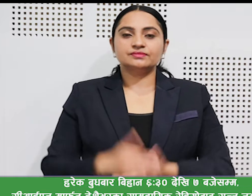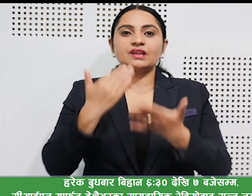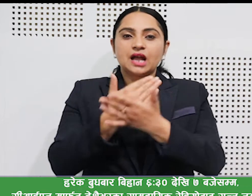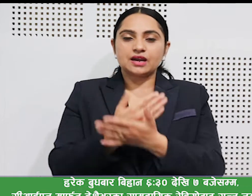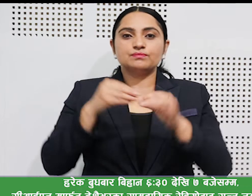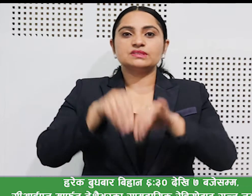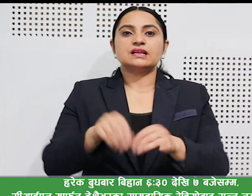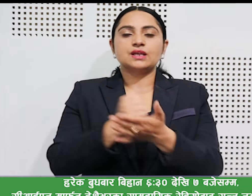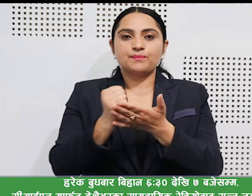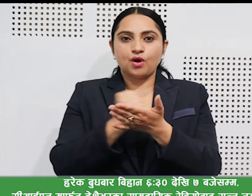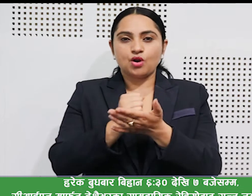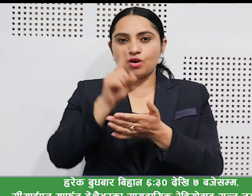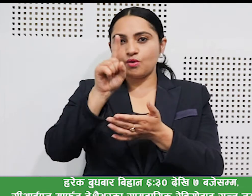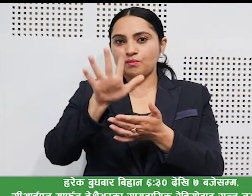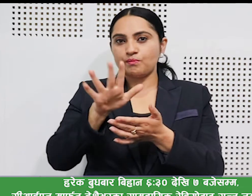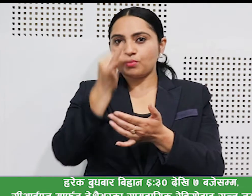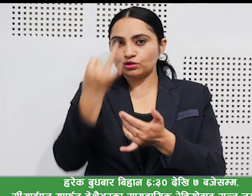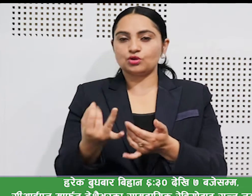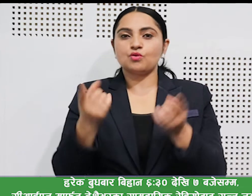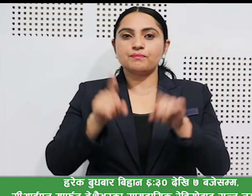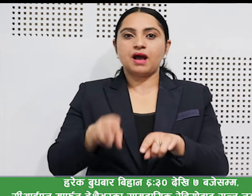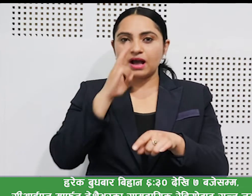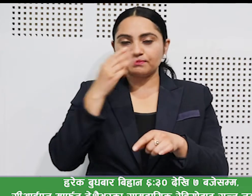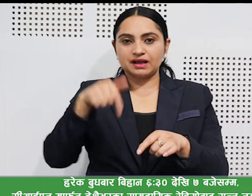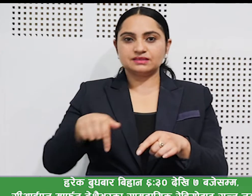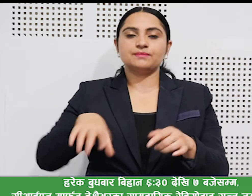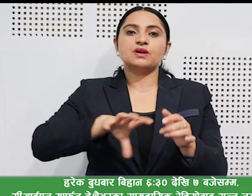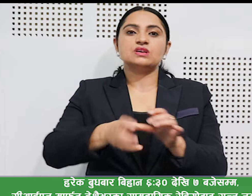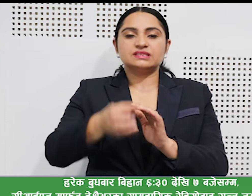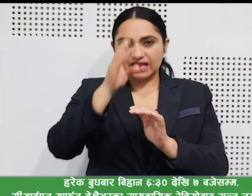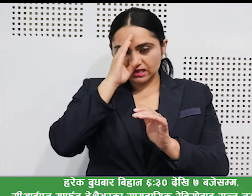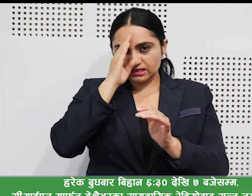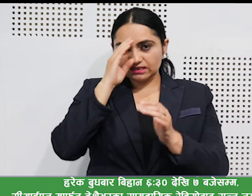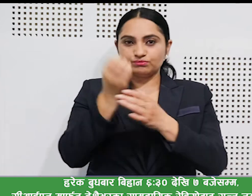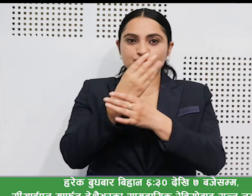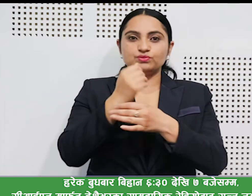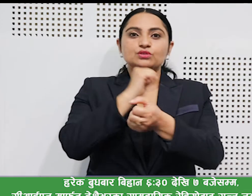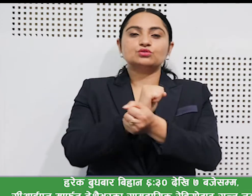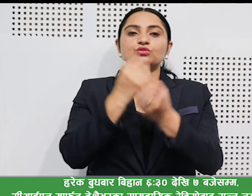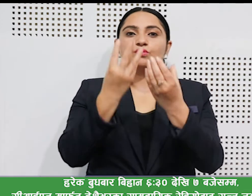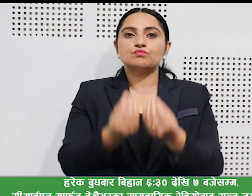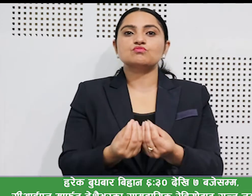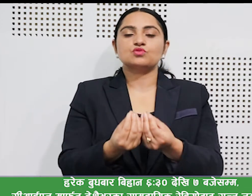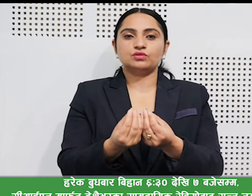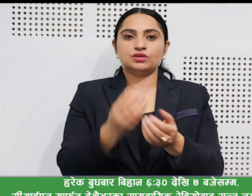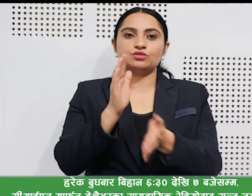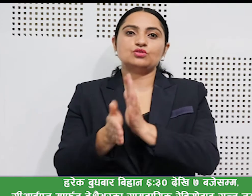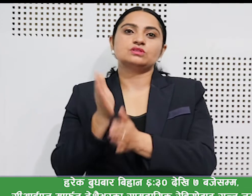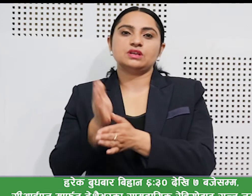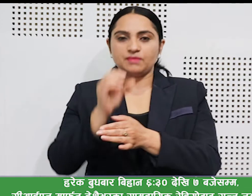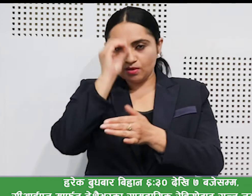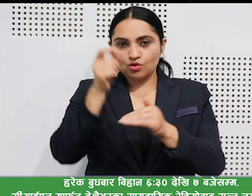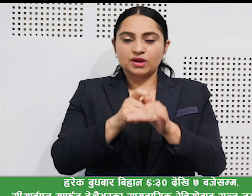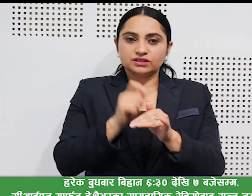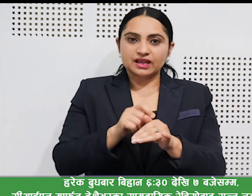कार्यक्रम साझा पहलको 15औं भागमा आज हामी स्थानीय सरकारको विपद जोखिम न्यूनीकरण योजनामा विपदको पूर्व